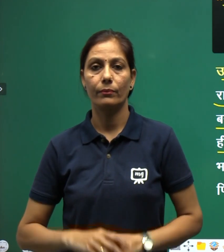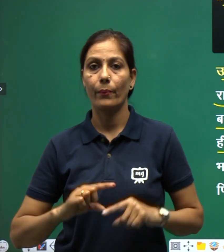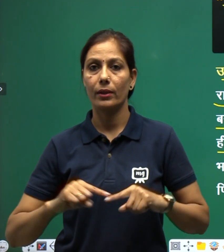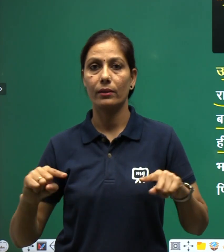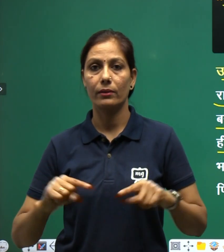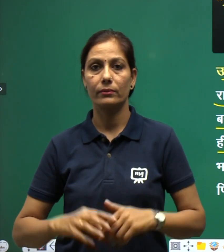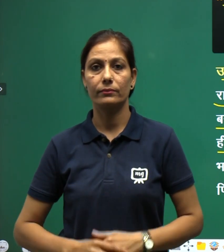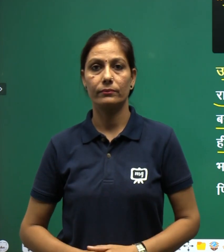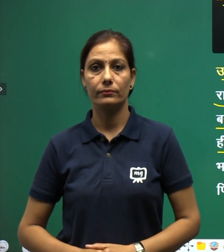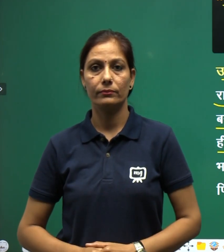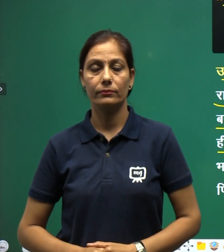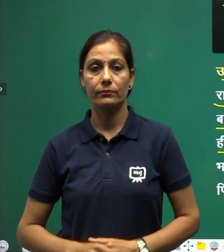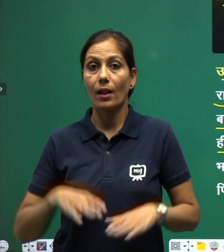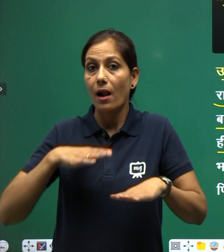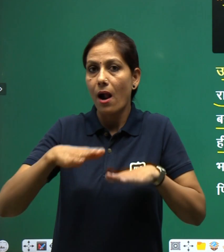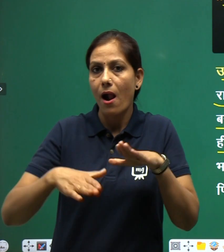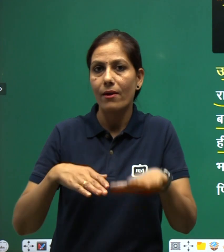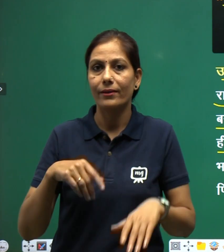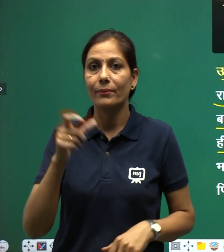बल्कि चार्ली का